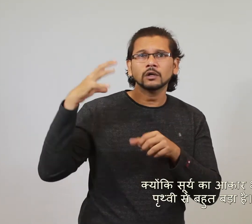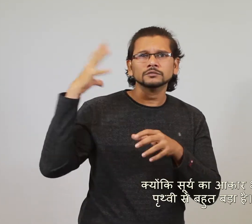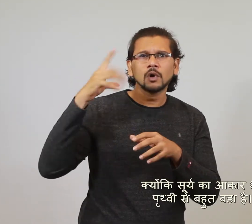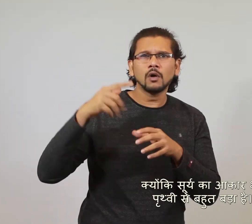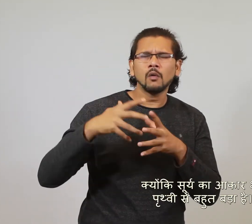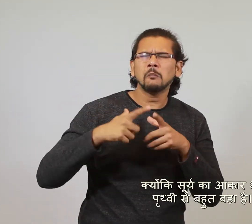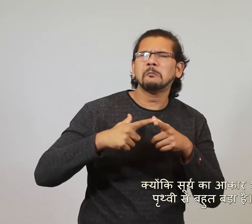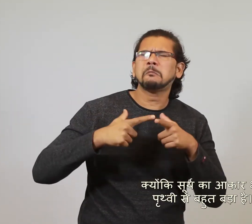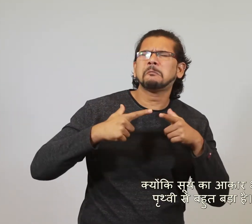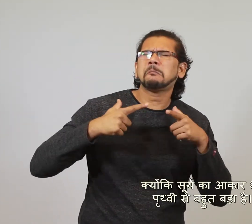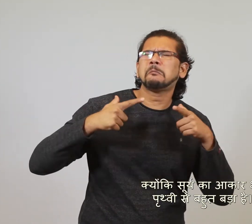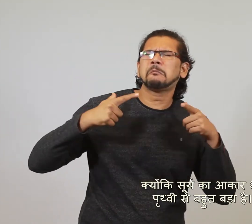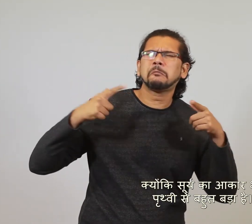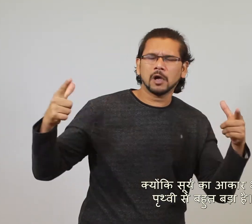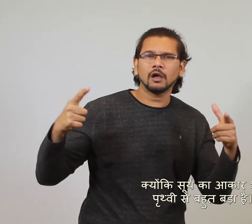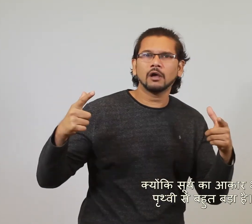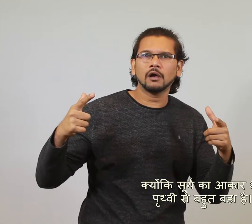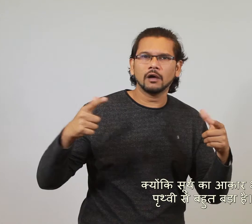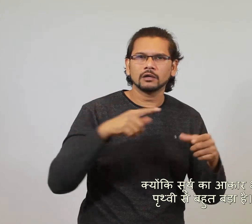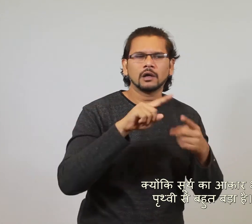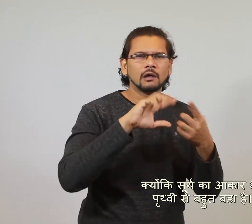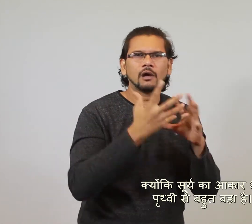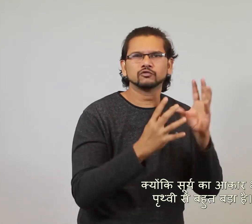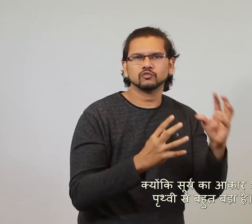क्योंकि सूर्य का आकार भी प्रिच्वी से बहुत बड़ा है